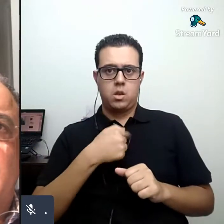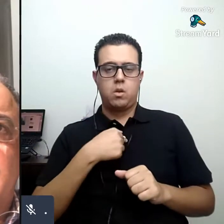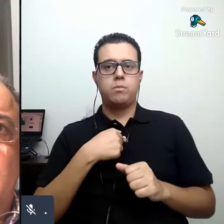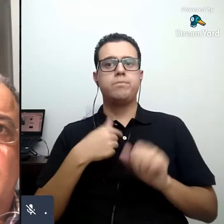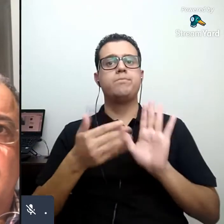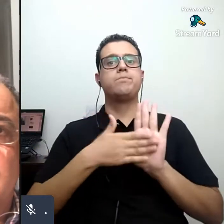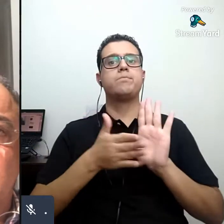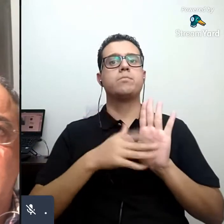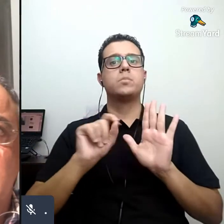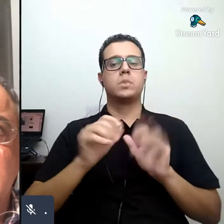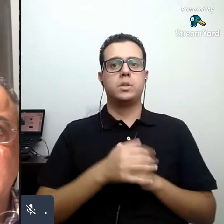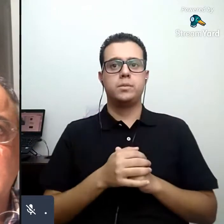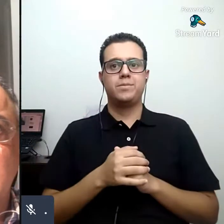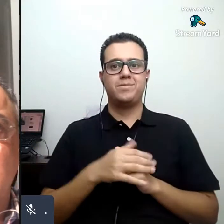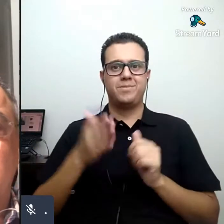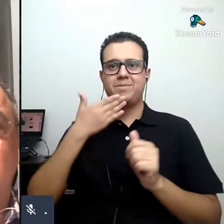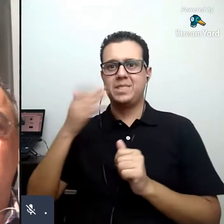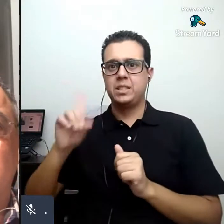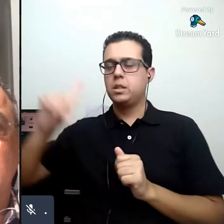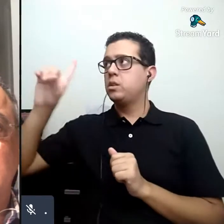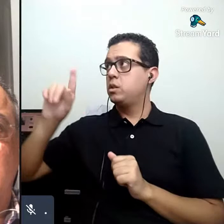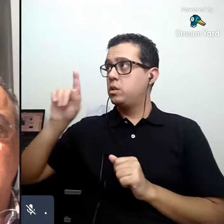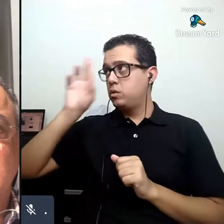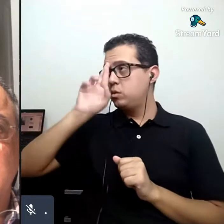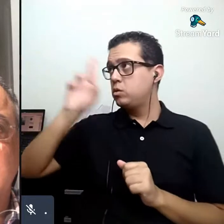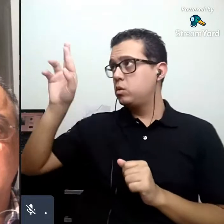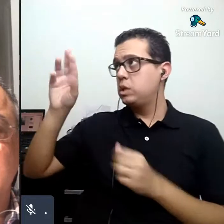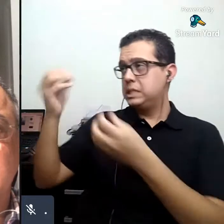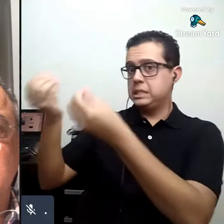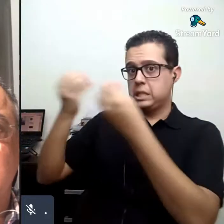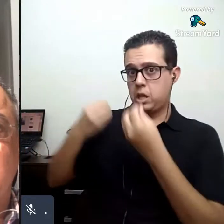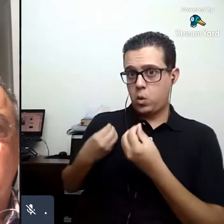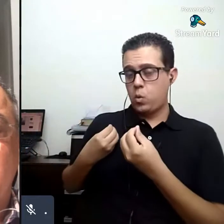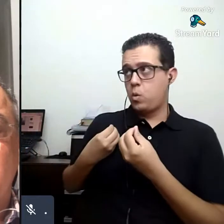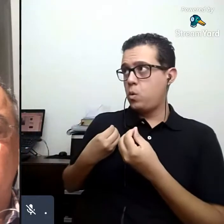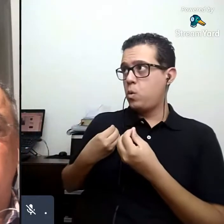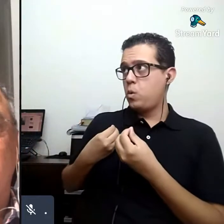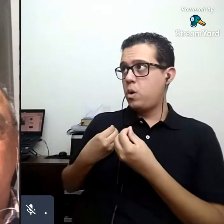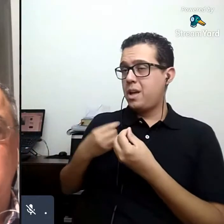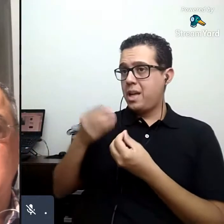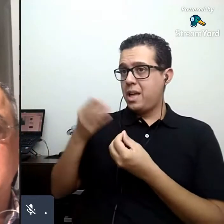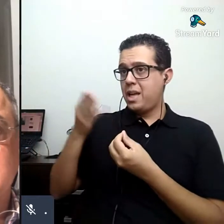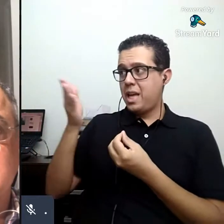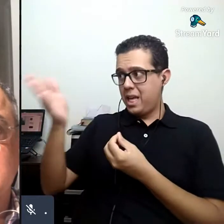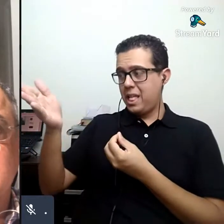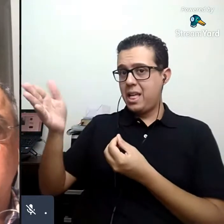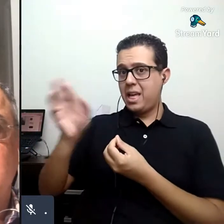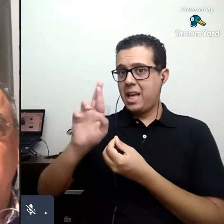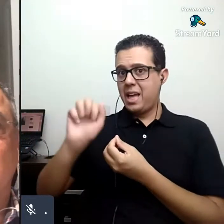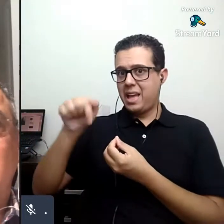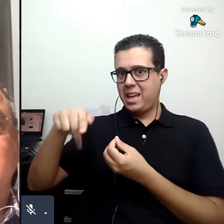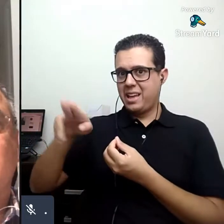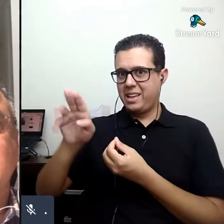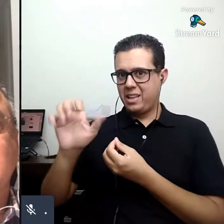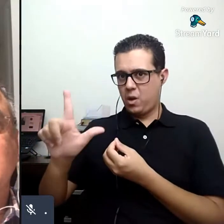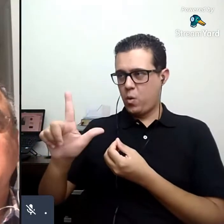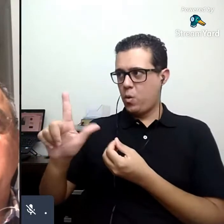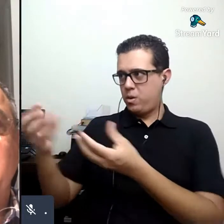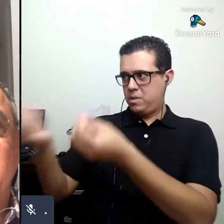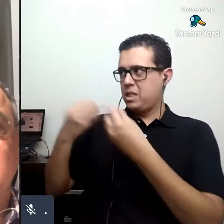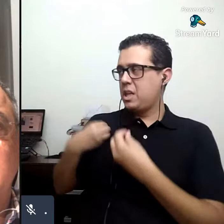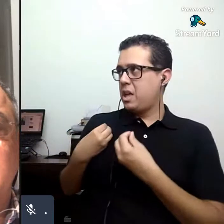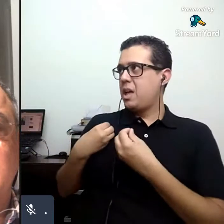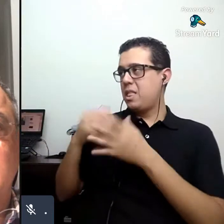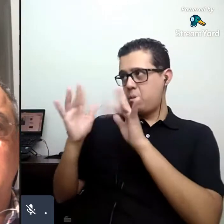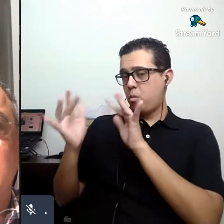me dá a Raquel como namorada e eu vou acreditar que o Senhor existe. É uma barganha. Eu estou atrás de